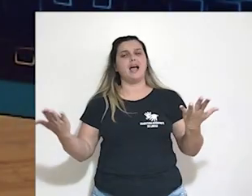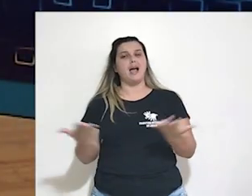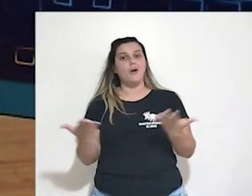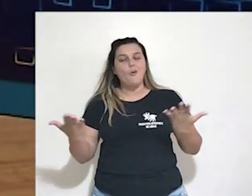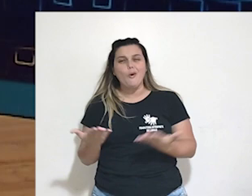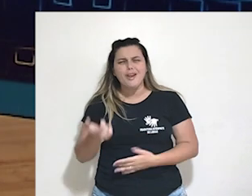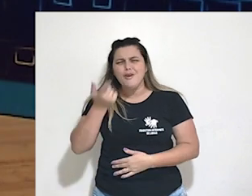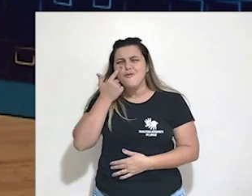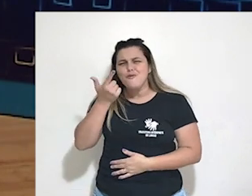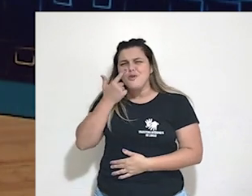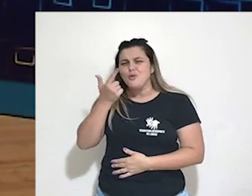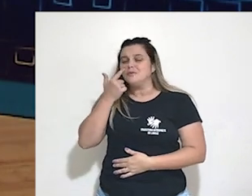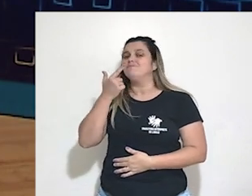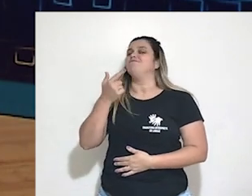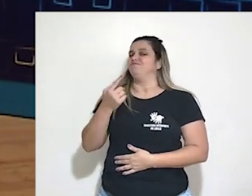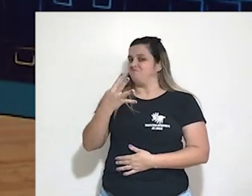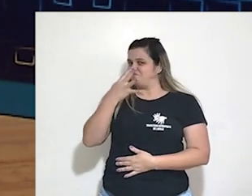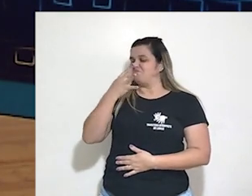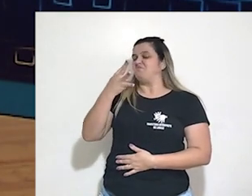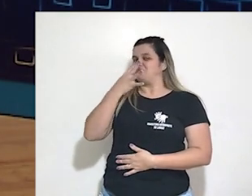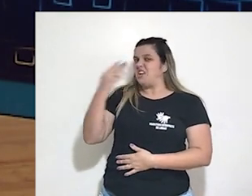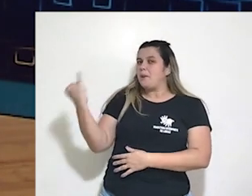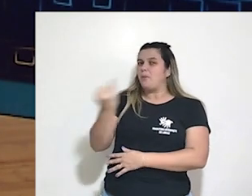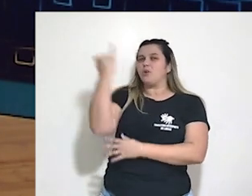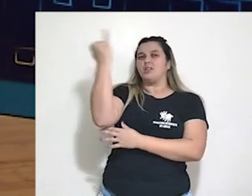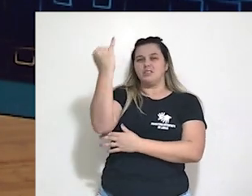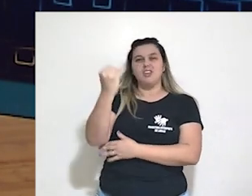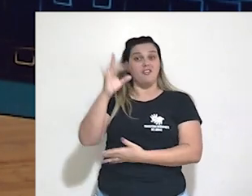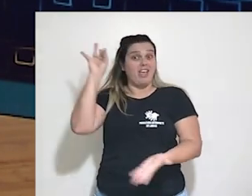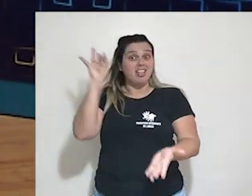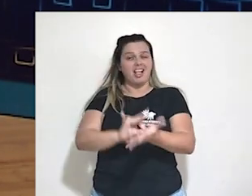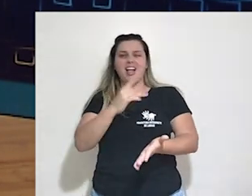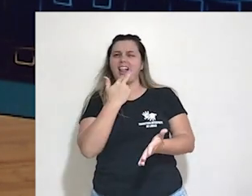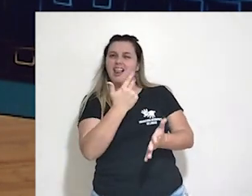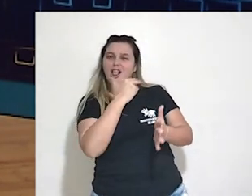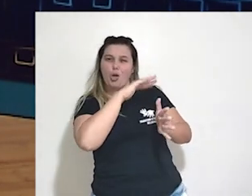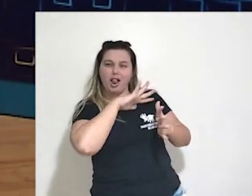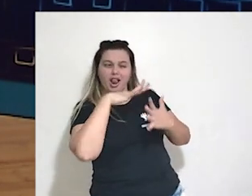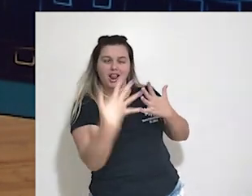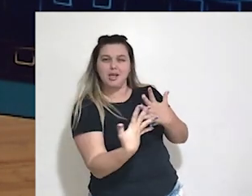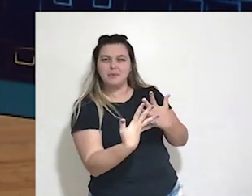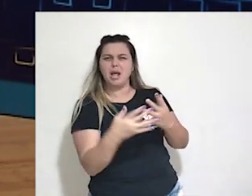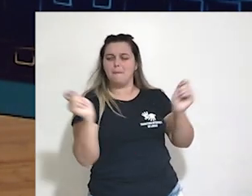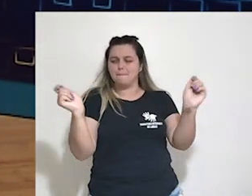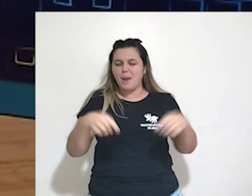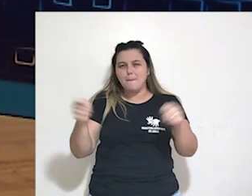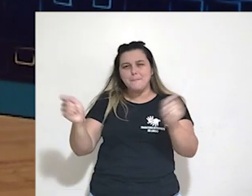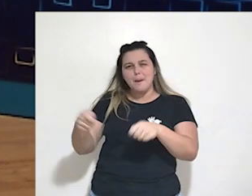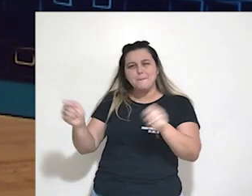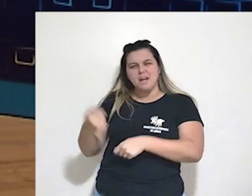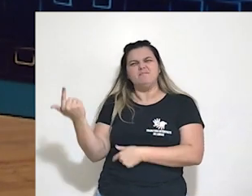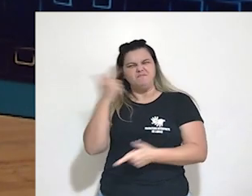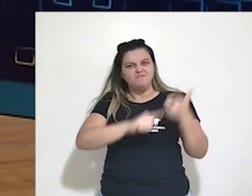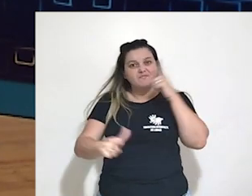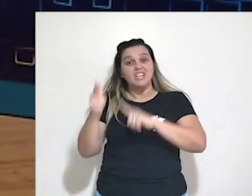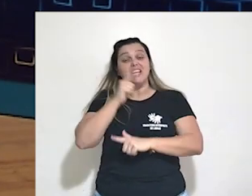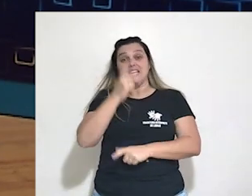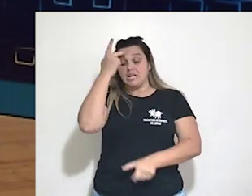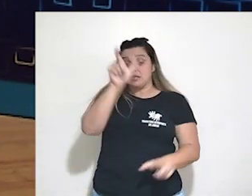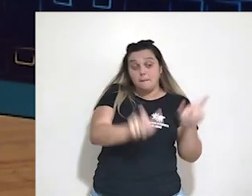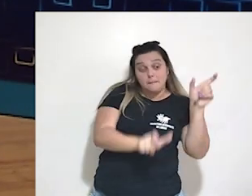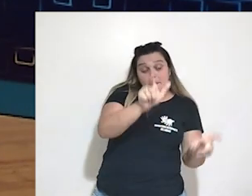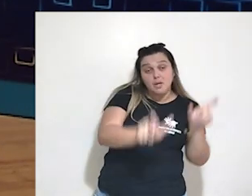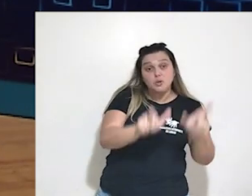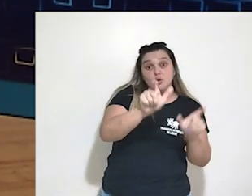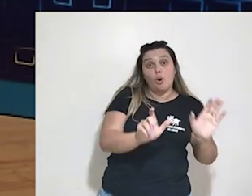Que matéria inspiradora! Realmente, a linguagem das Libras trazem muitas possibilidades e é por meio dela